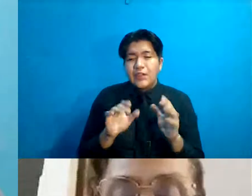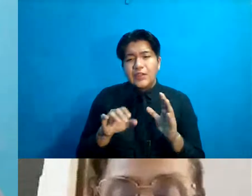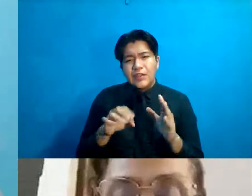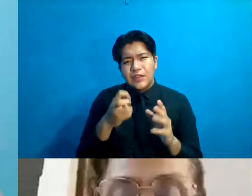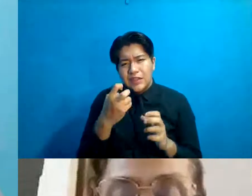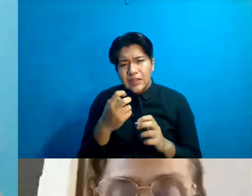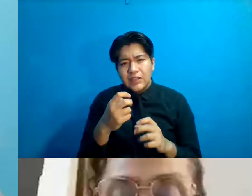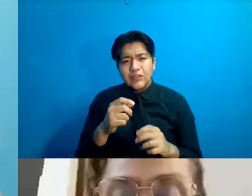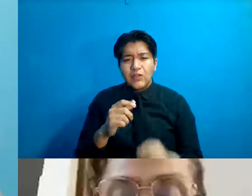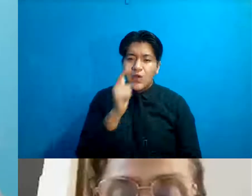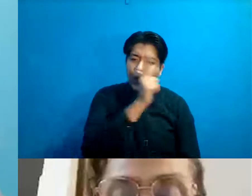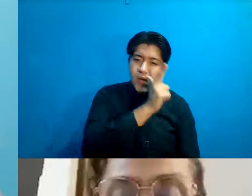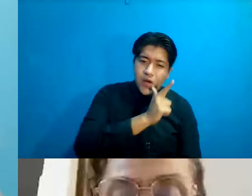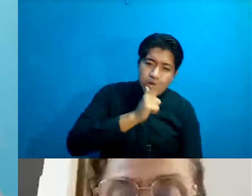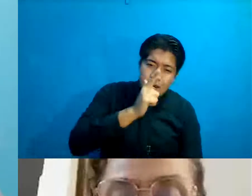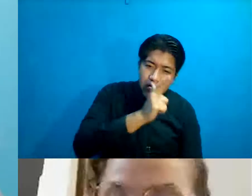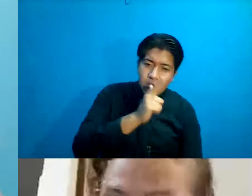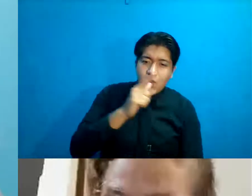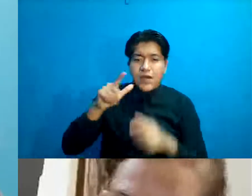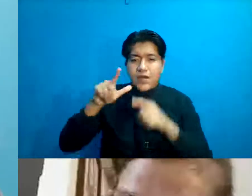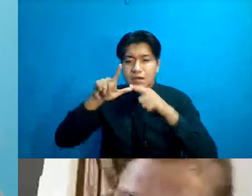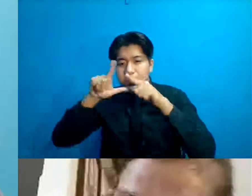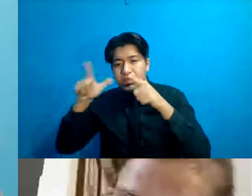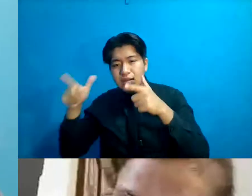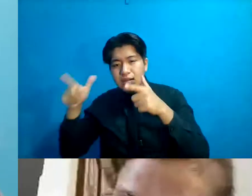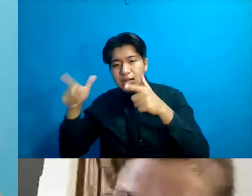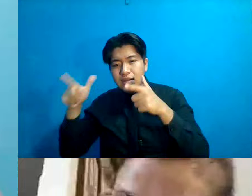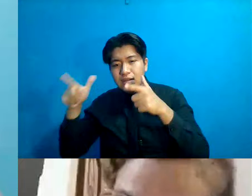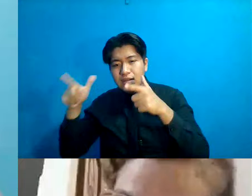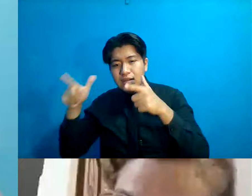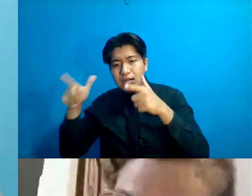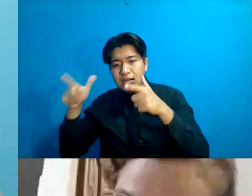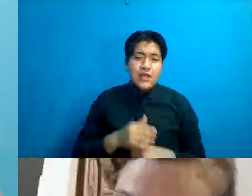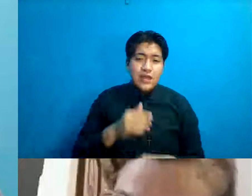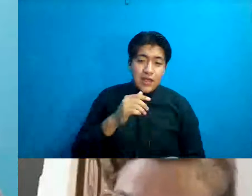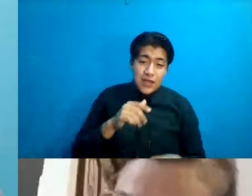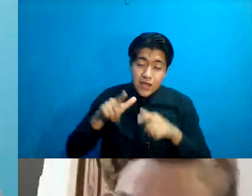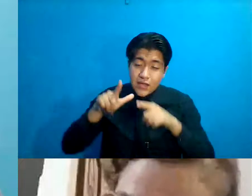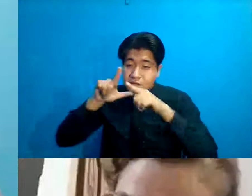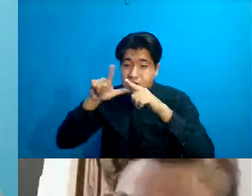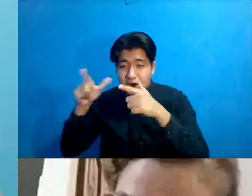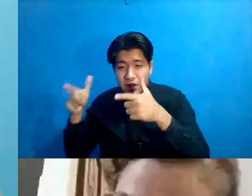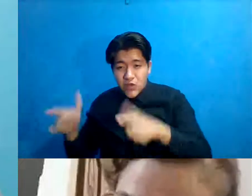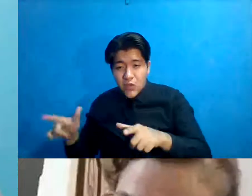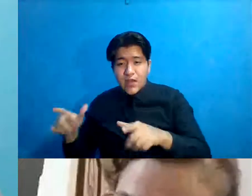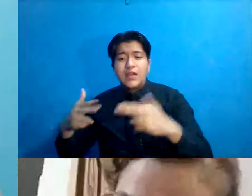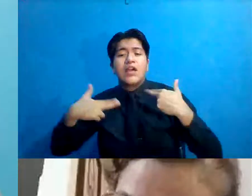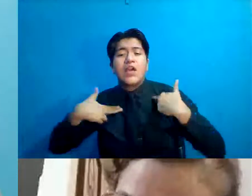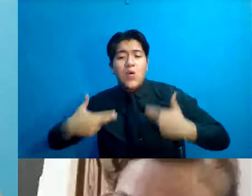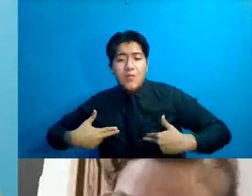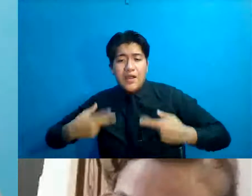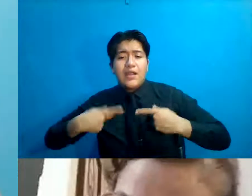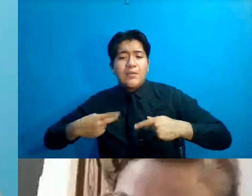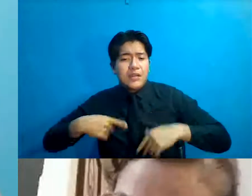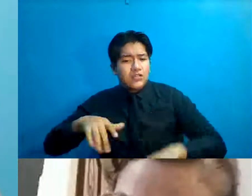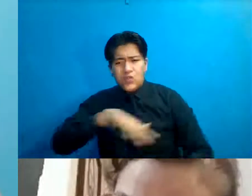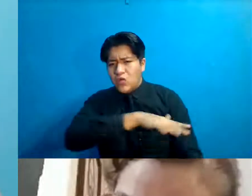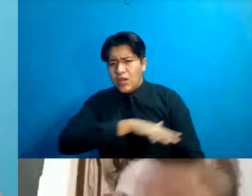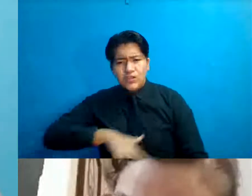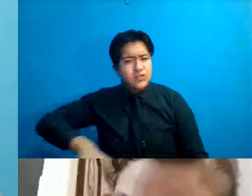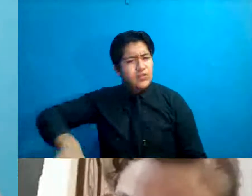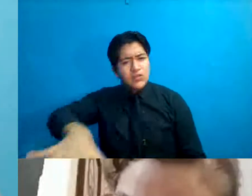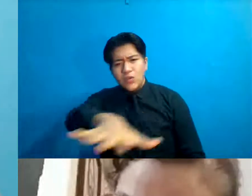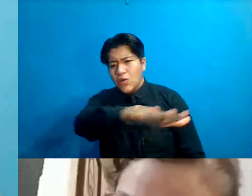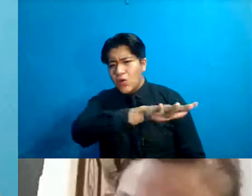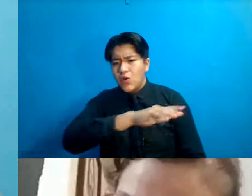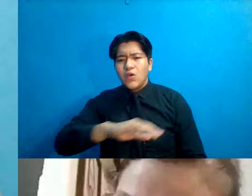la lengua y el lenguaje. Para recapitular, el lenguaje es la capacidad, la facultad innata que tienen todos los seres humanos